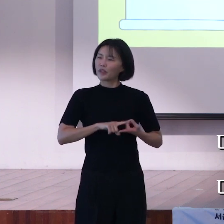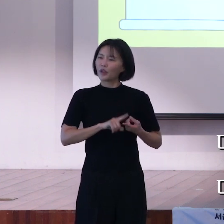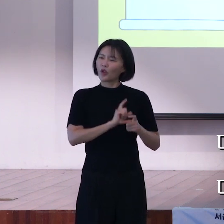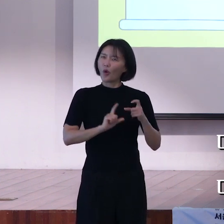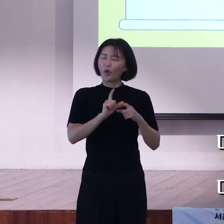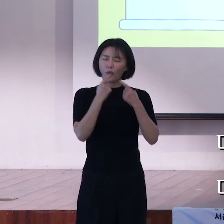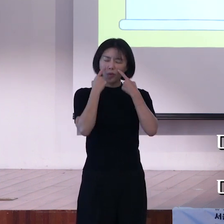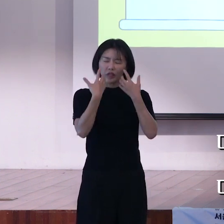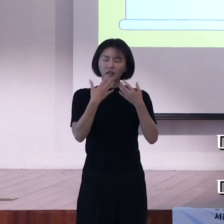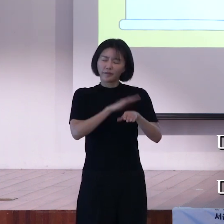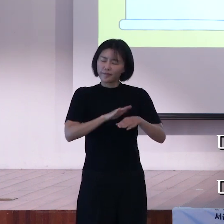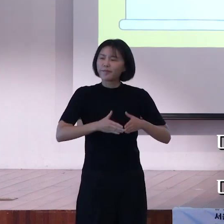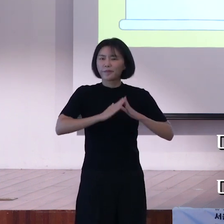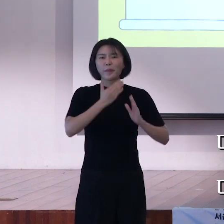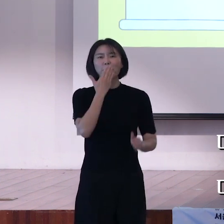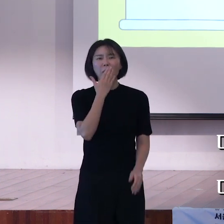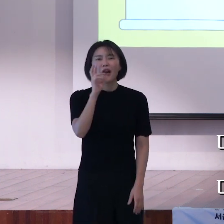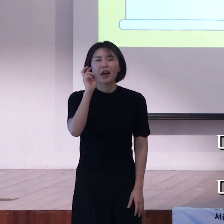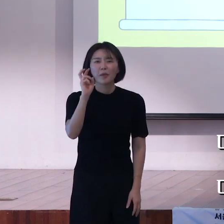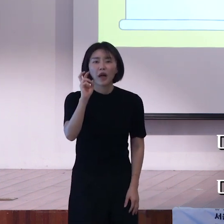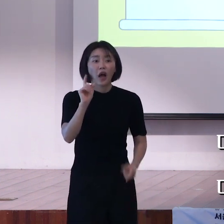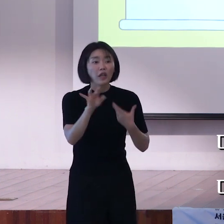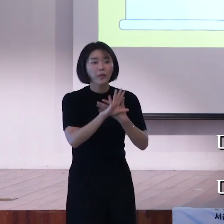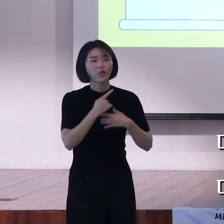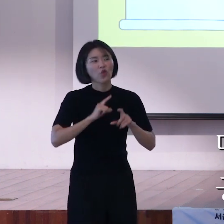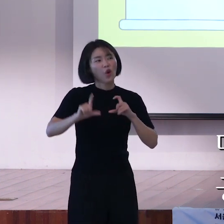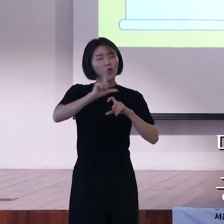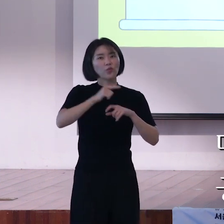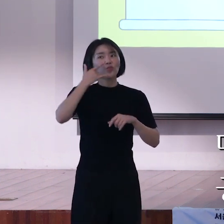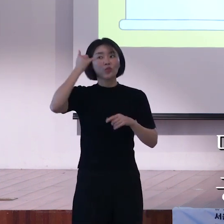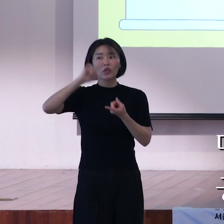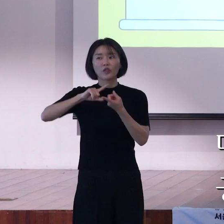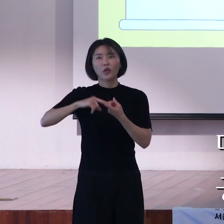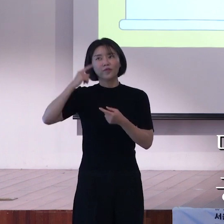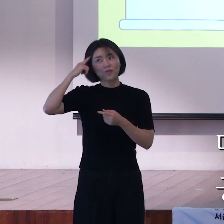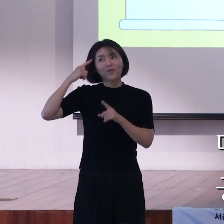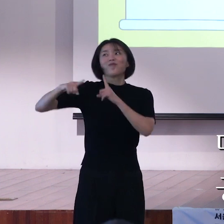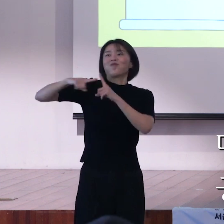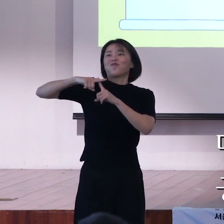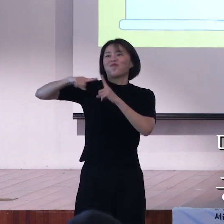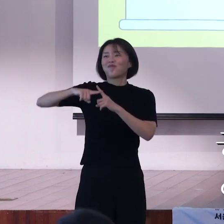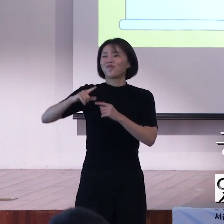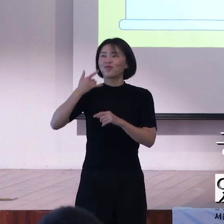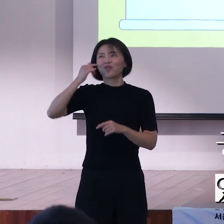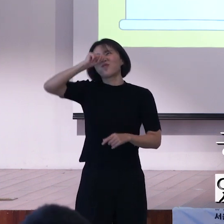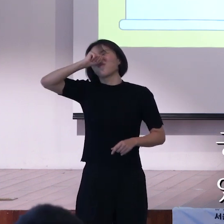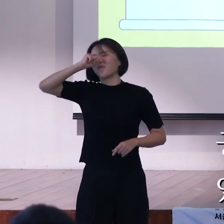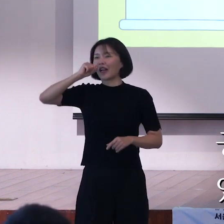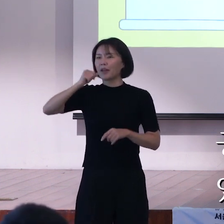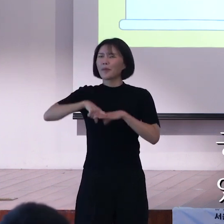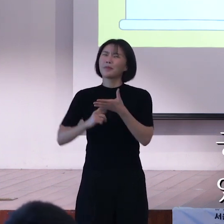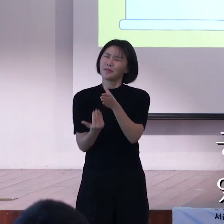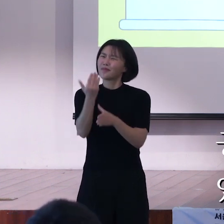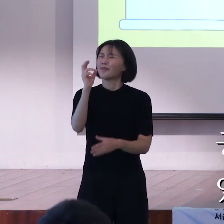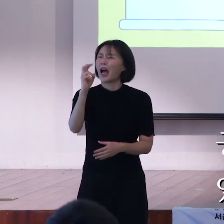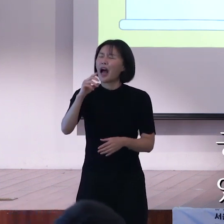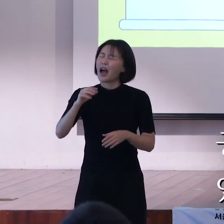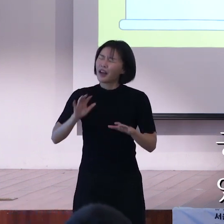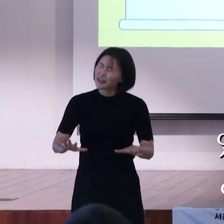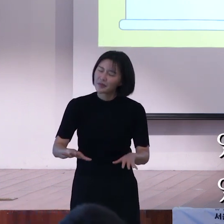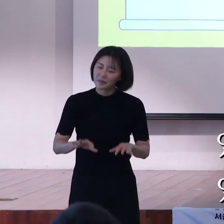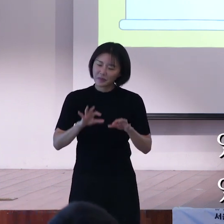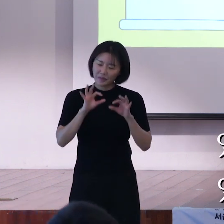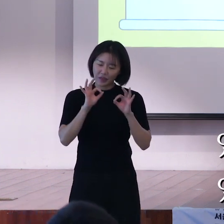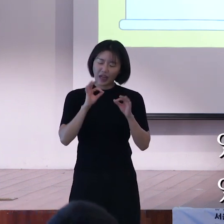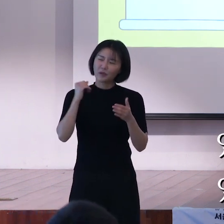더 확립이 더 되고 더 긍정적인 생각을 또 하지 않았을까라는 좀 아쉬움이 있었고요. 그래서 이 부분에